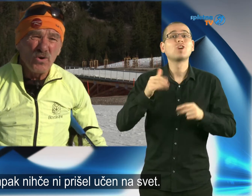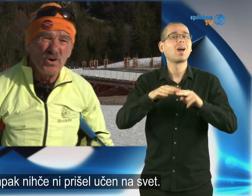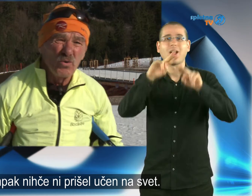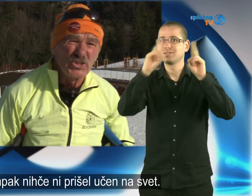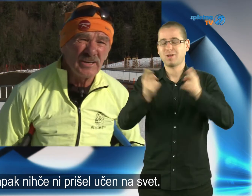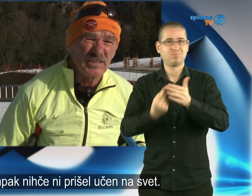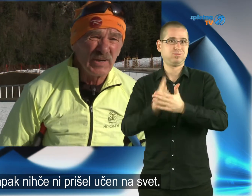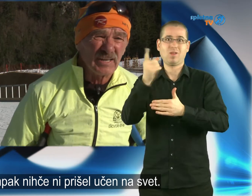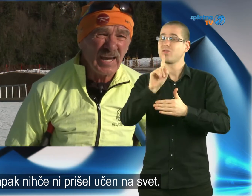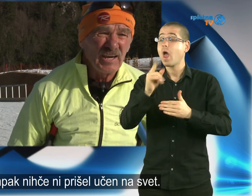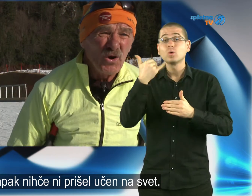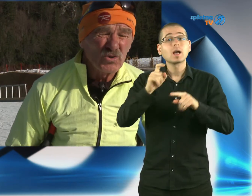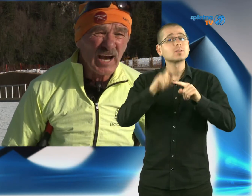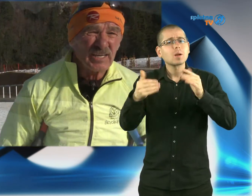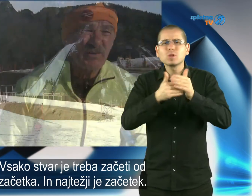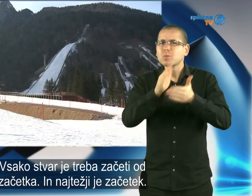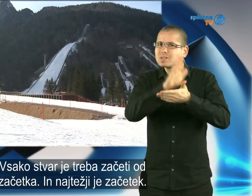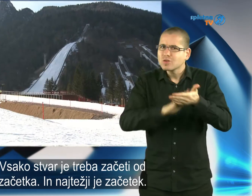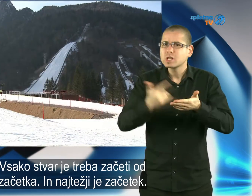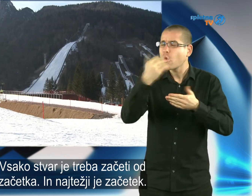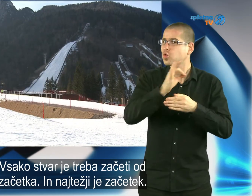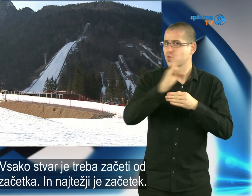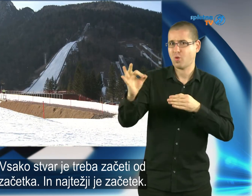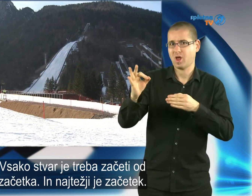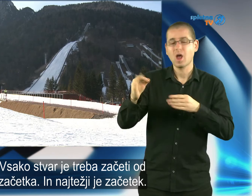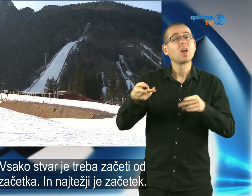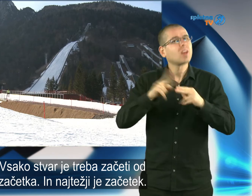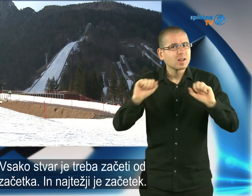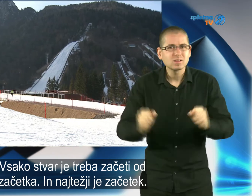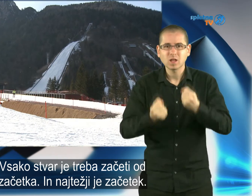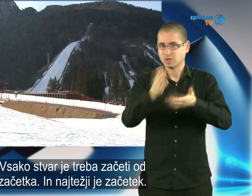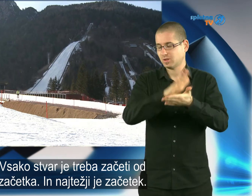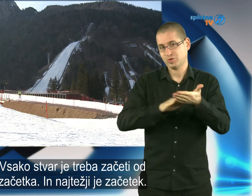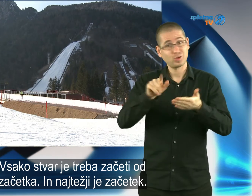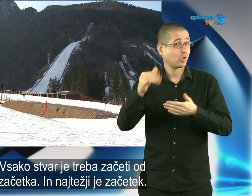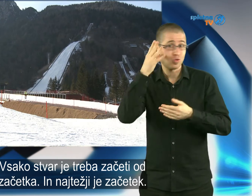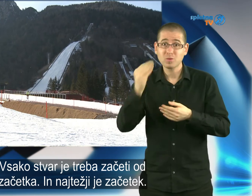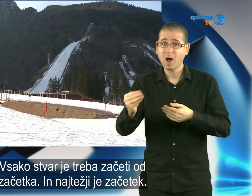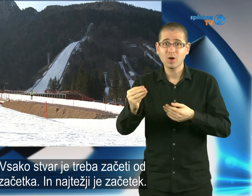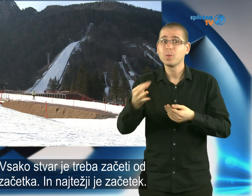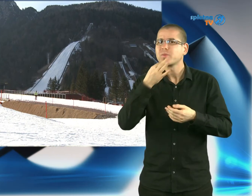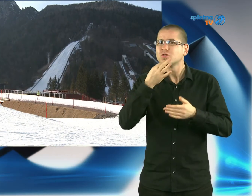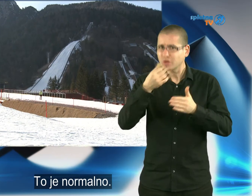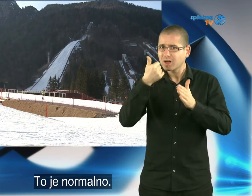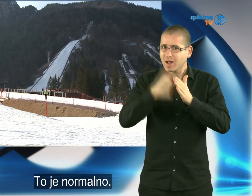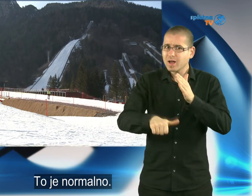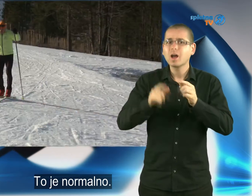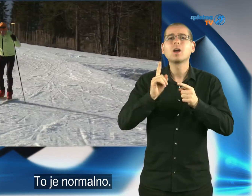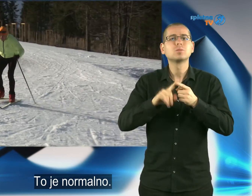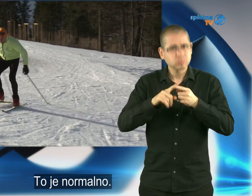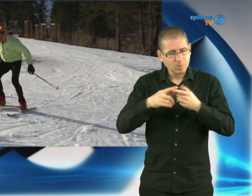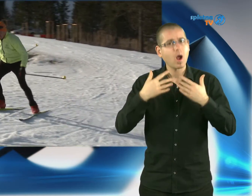prišel učen na svet, a ne. Vsaka stvar je treba začeti od začetka, ne. In najtežji je začetek, ne. To je normalno,